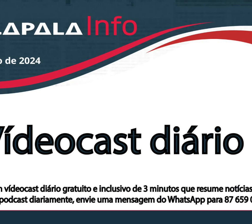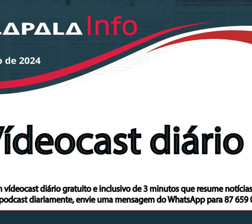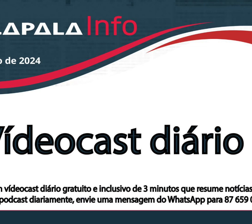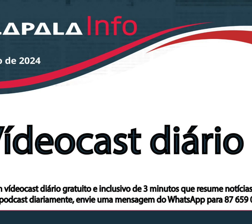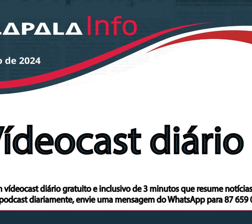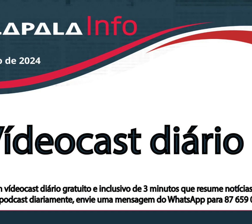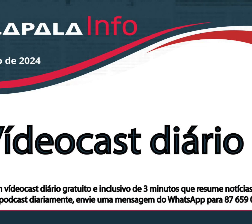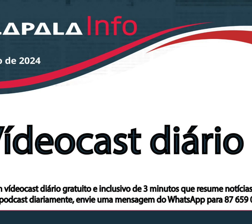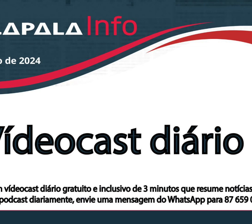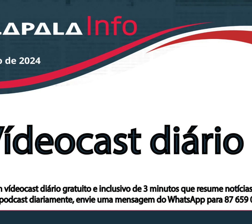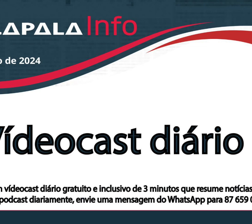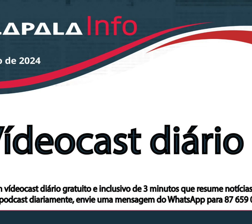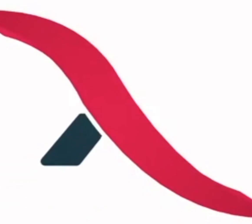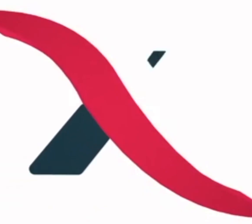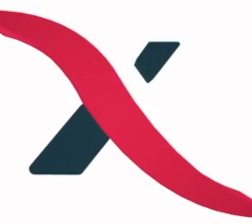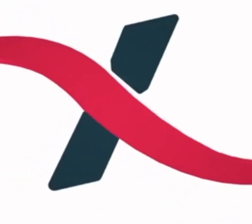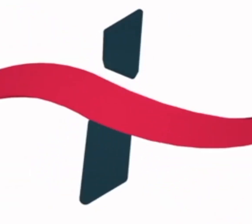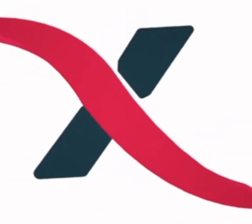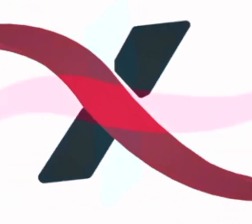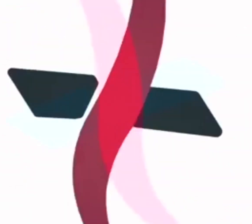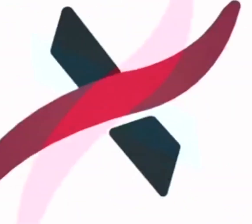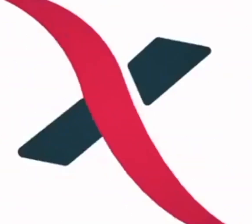Xipalapala Info, edição 19 de março.